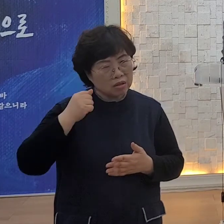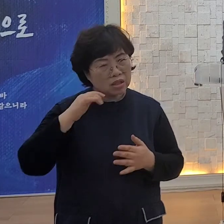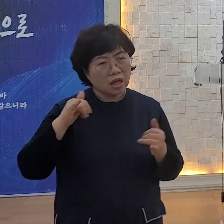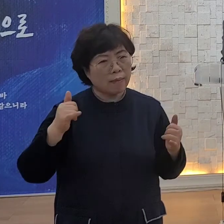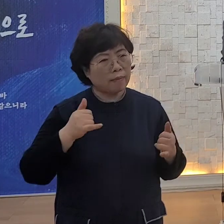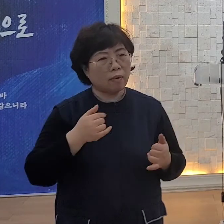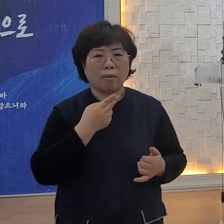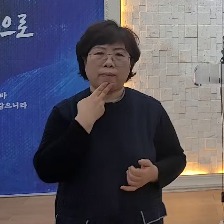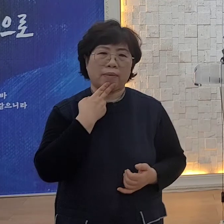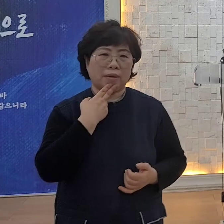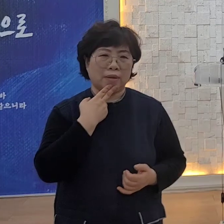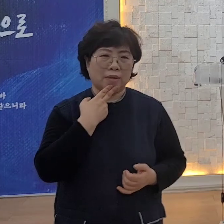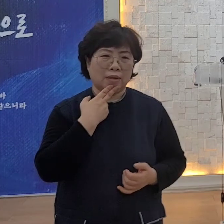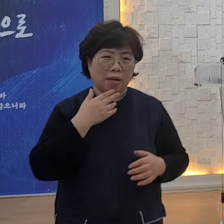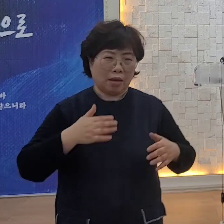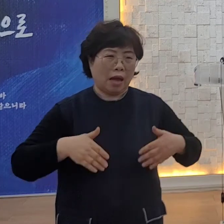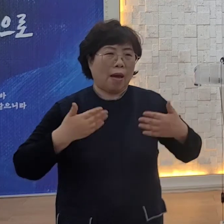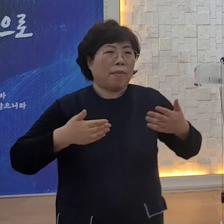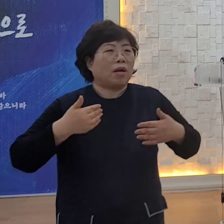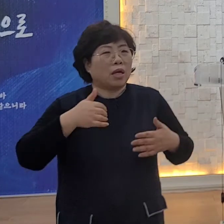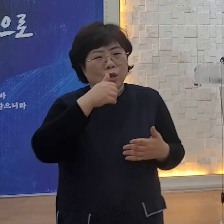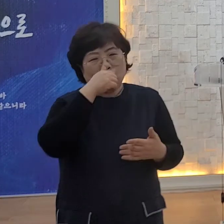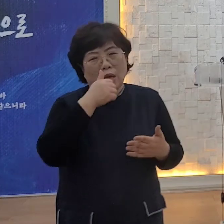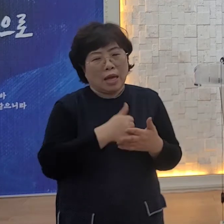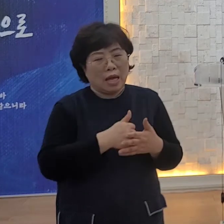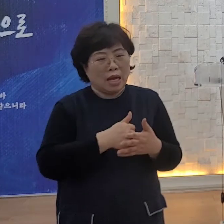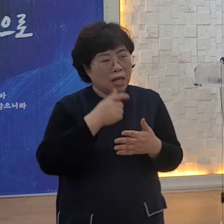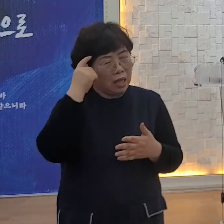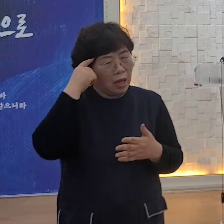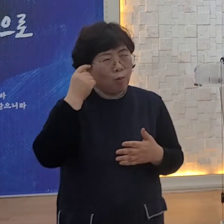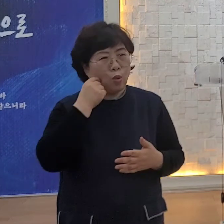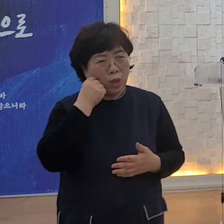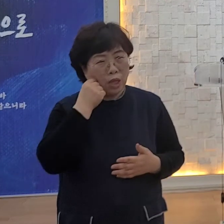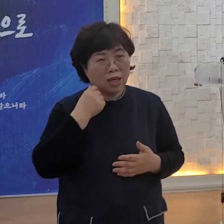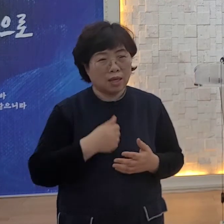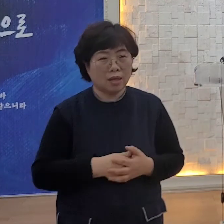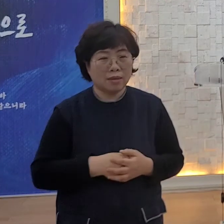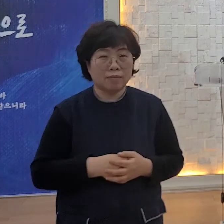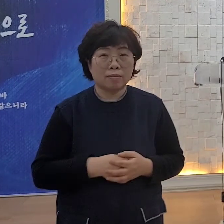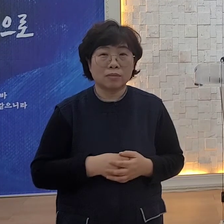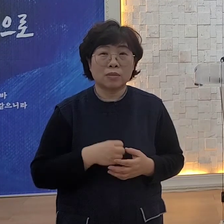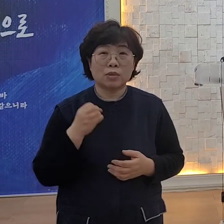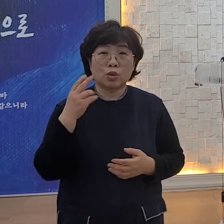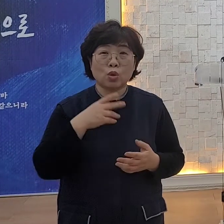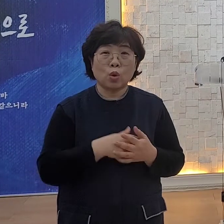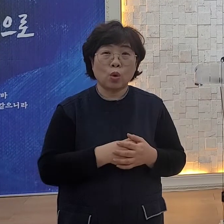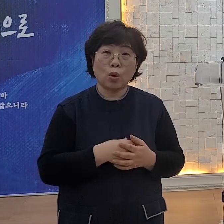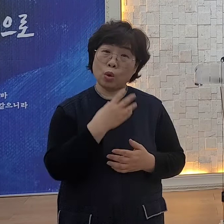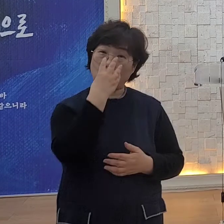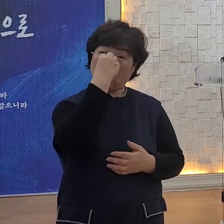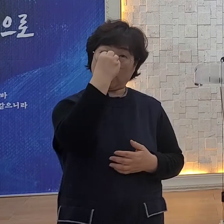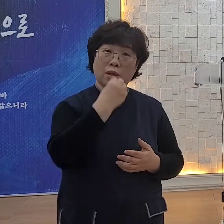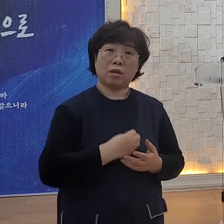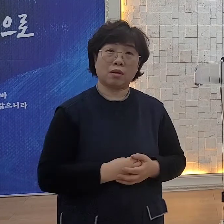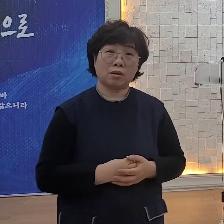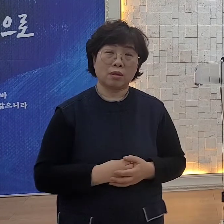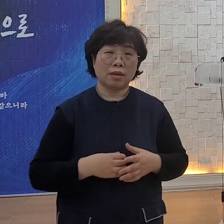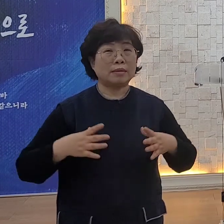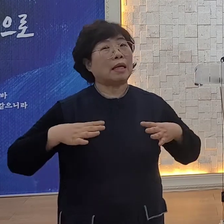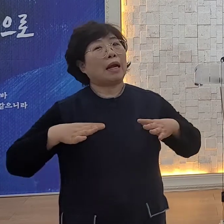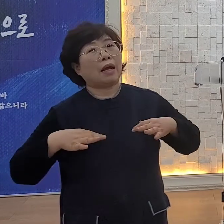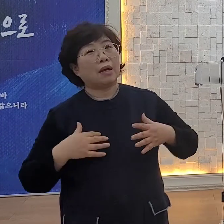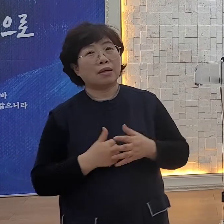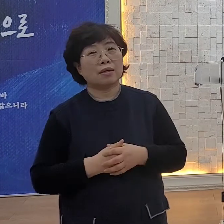큰 죄냐고 그렇게 생각 안 합니까? 그 또 밑에 거 보세요. 교만 그리고